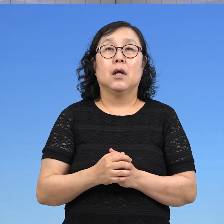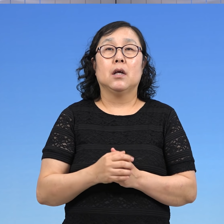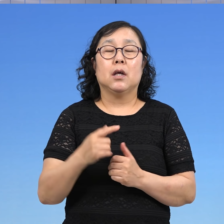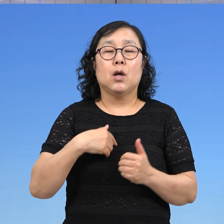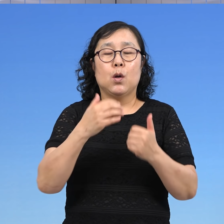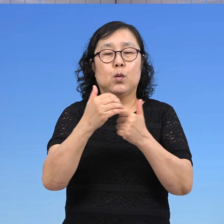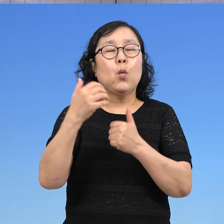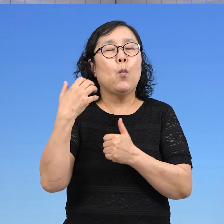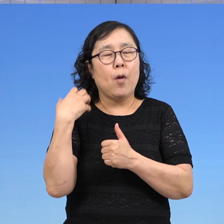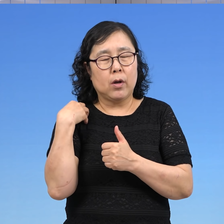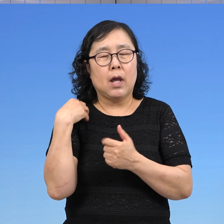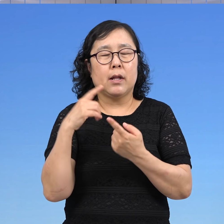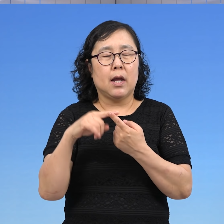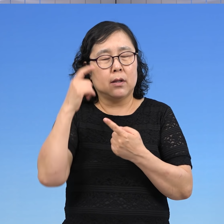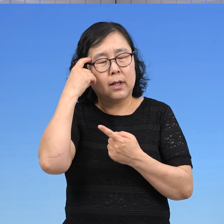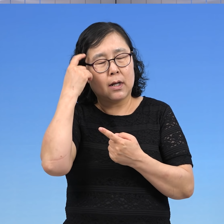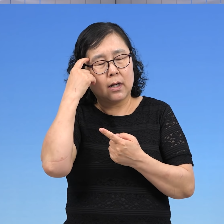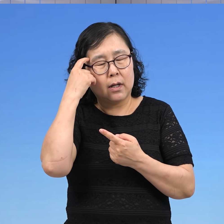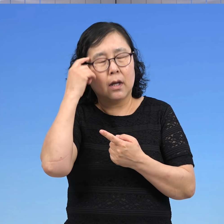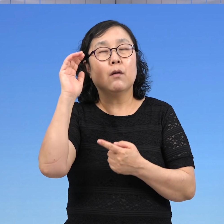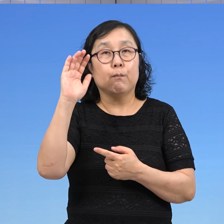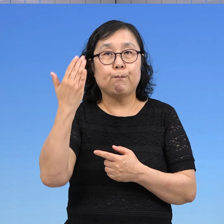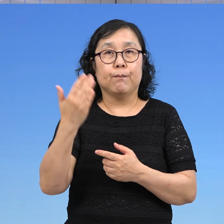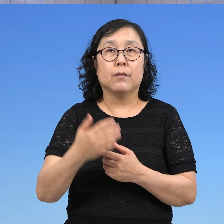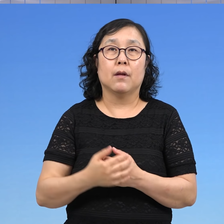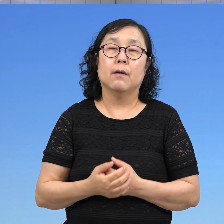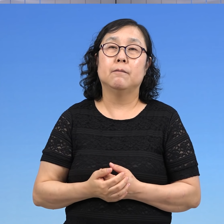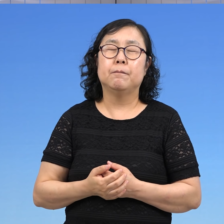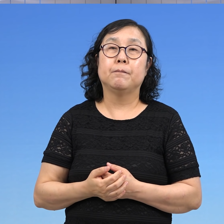되지 이 소명이 소명